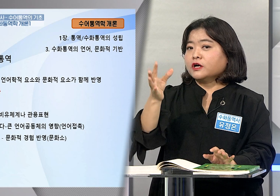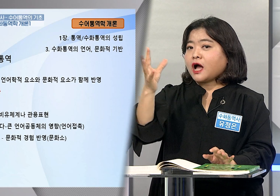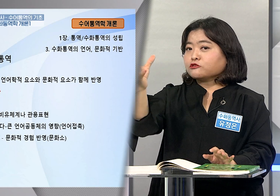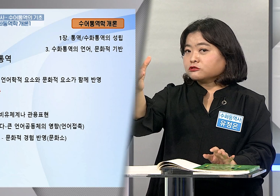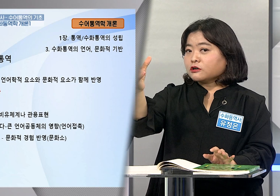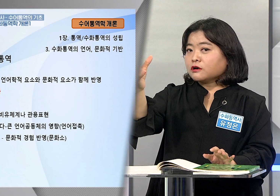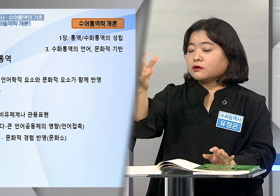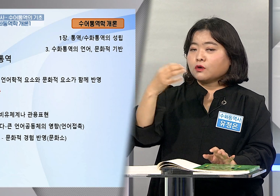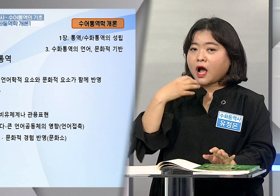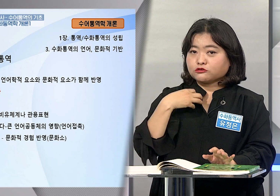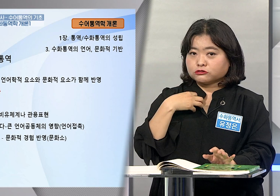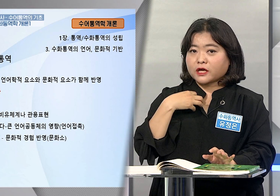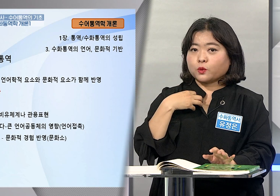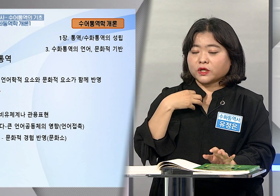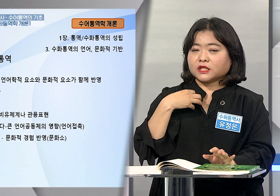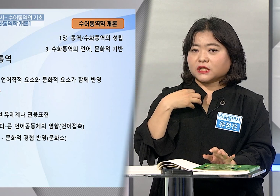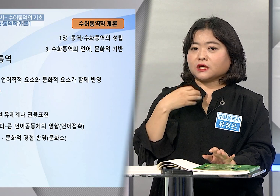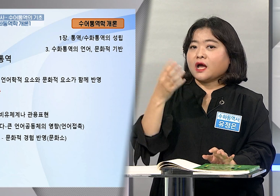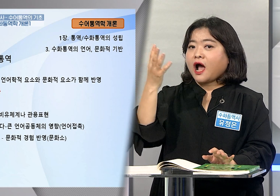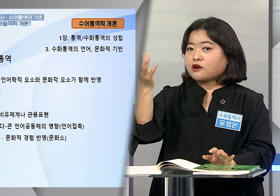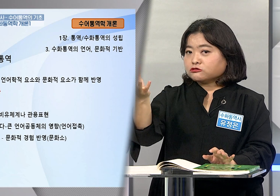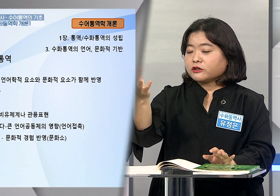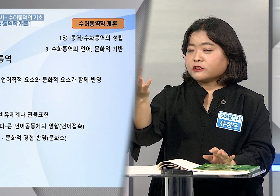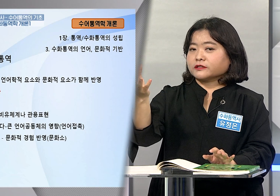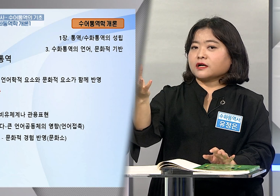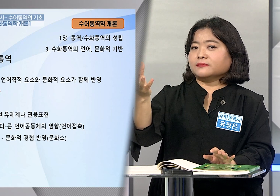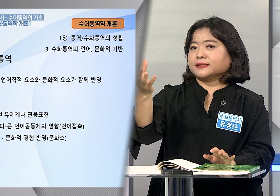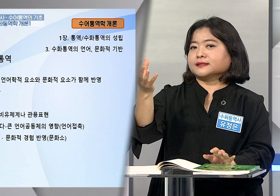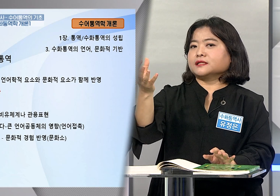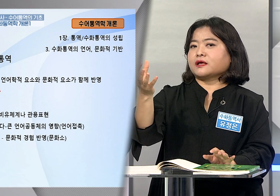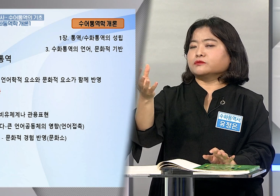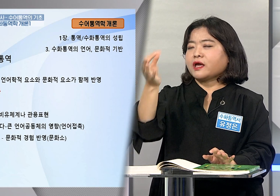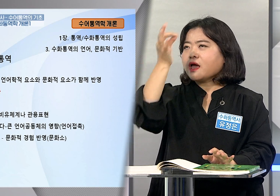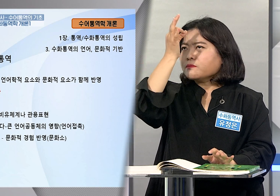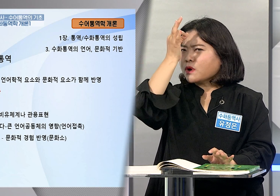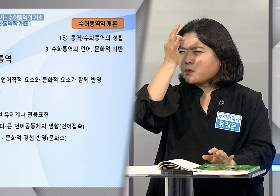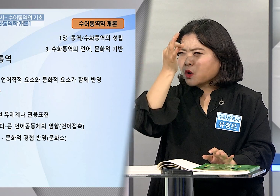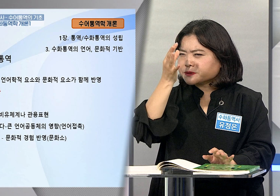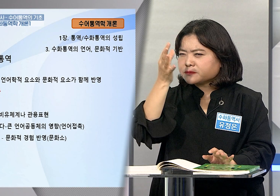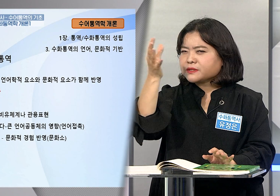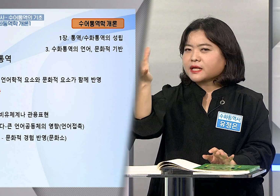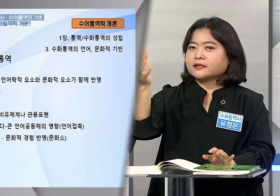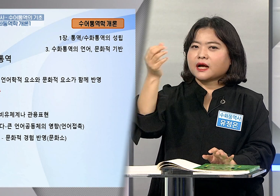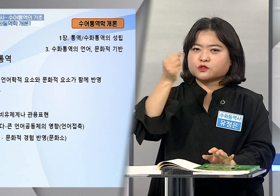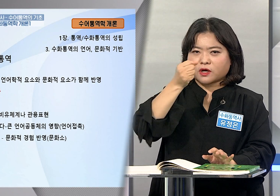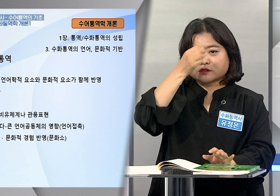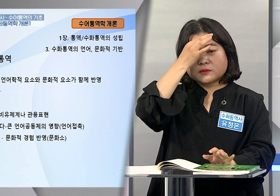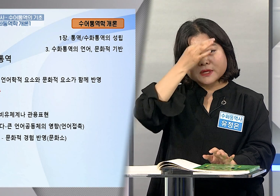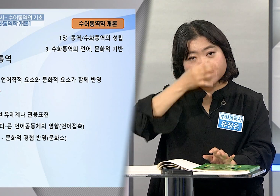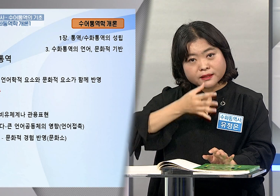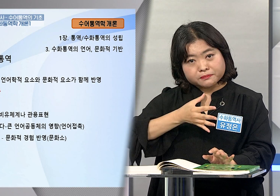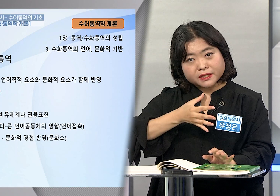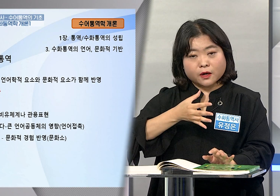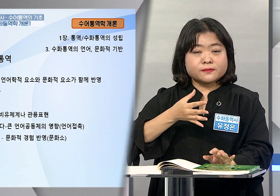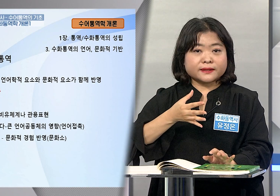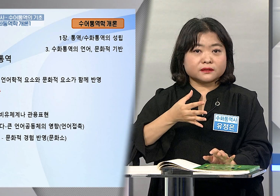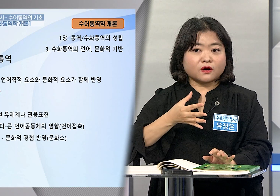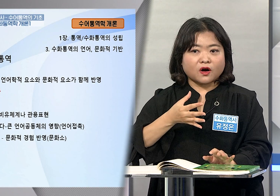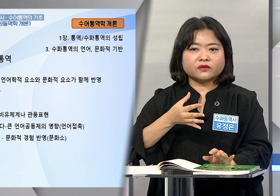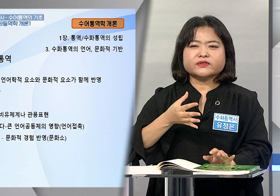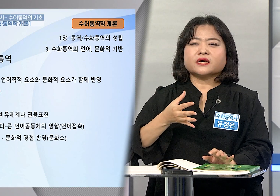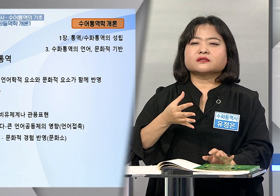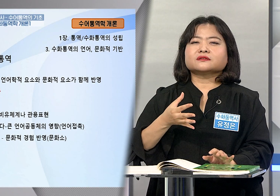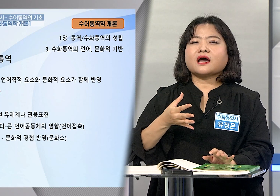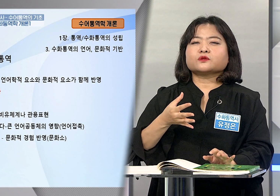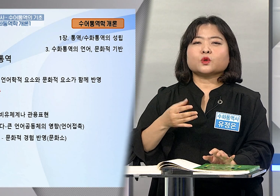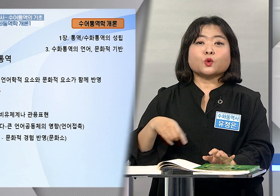있어요. 한국의 농인이니 한국어의 영향을 받기 때문에 면목 없습니다를 가져와서 미안합니다를 만든